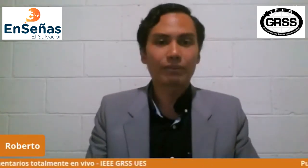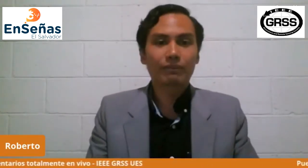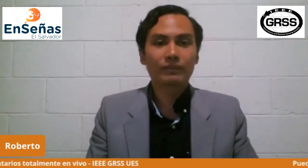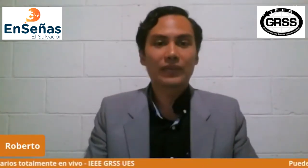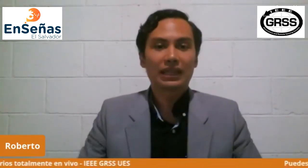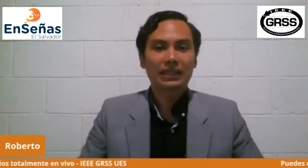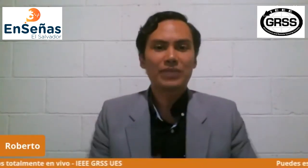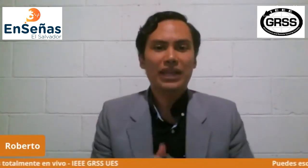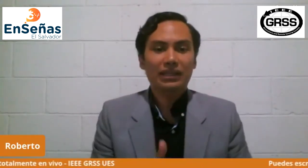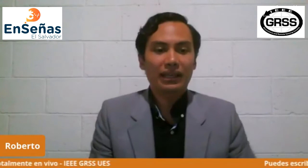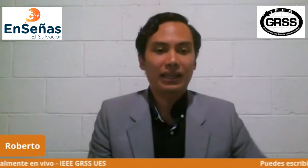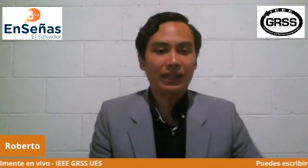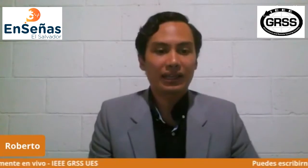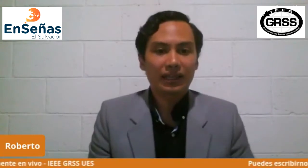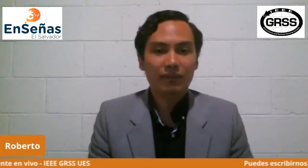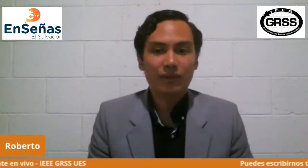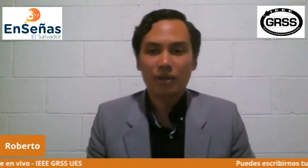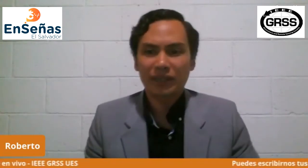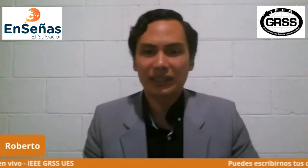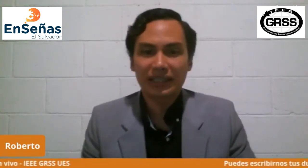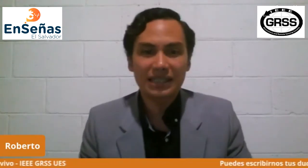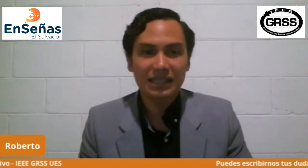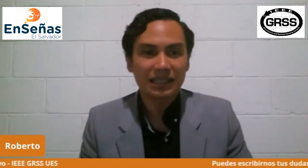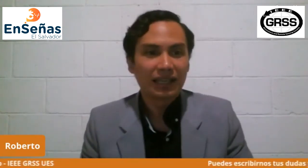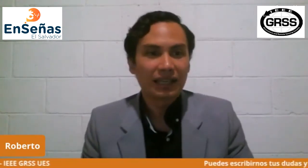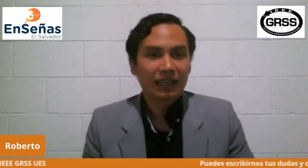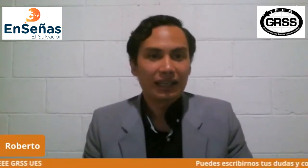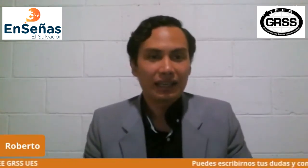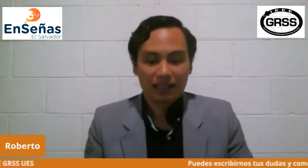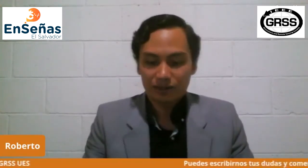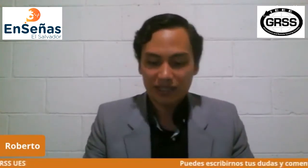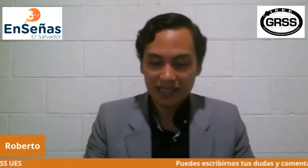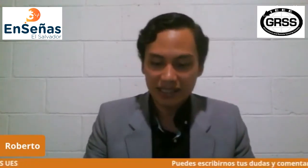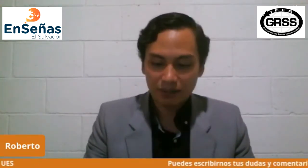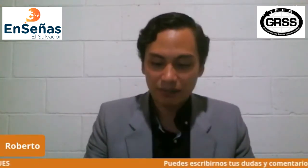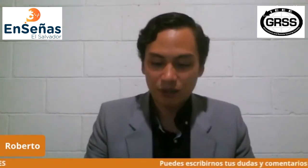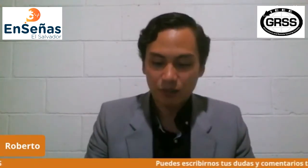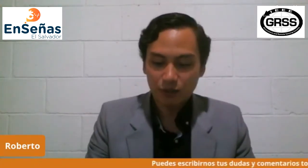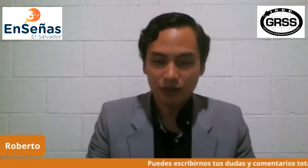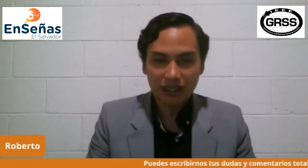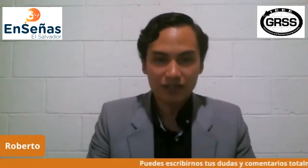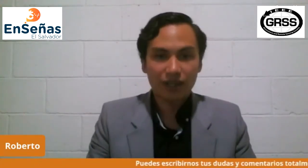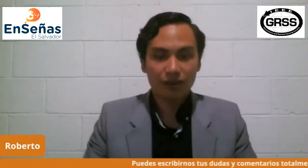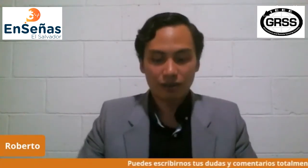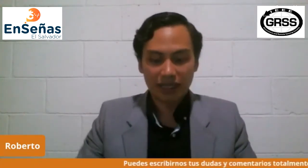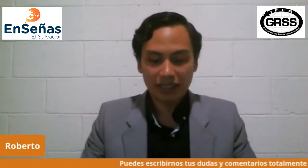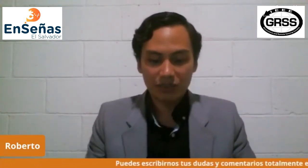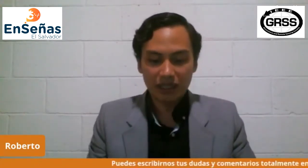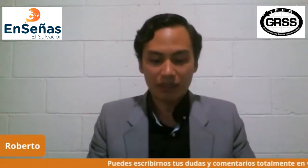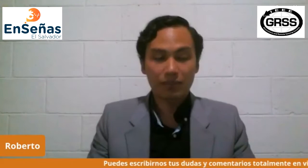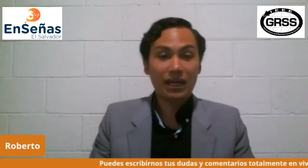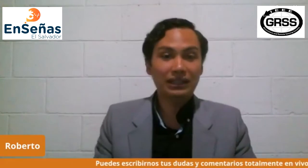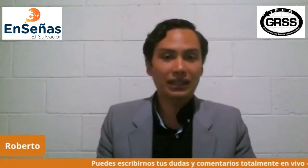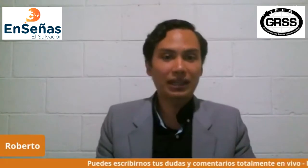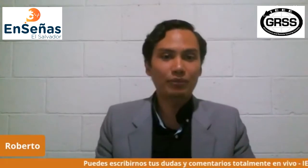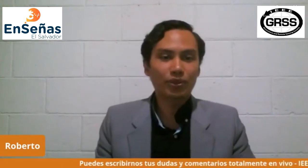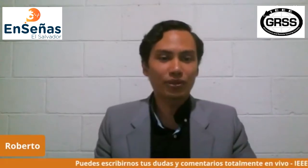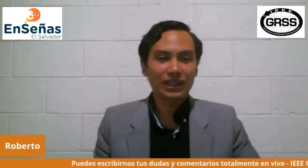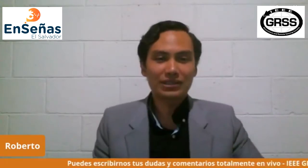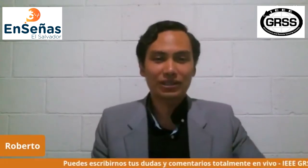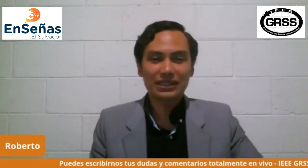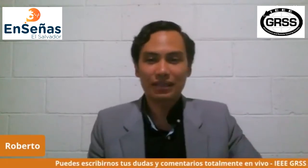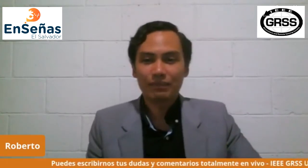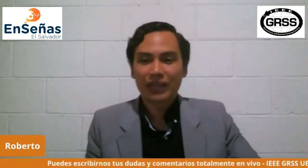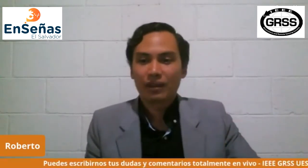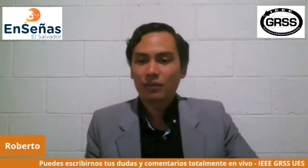A ver, también vamos a aprender quizás, ustedes estén como un poco relacionados con la química, matemática, un poco